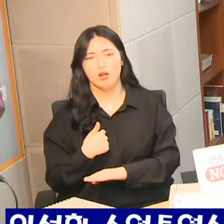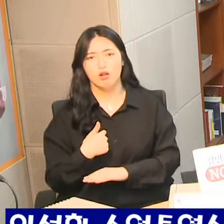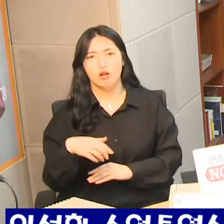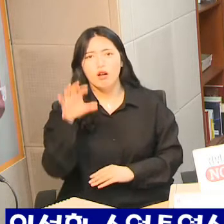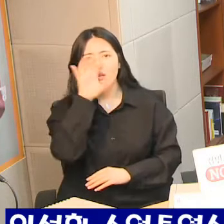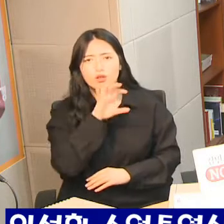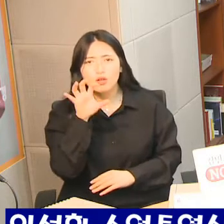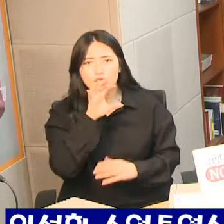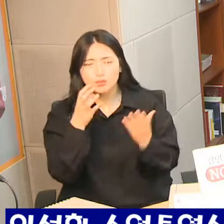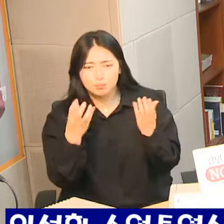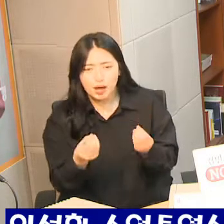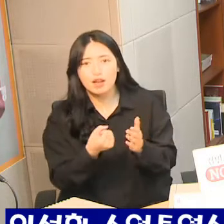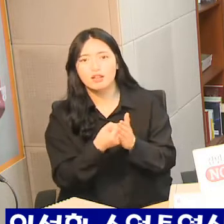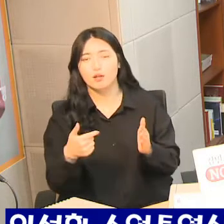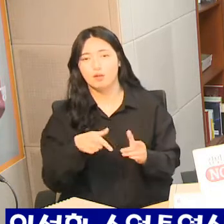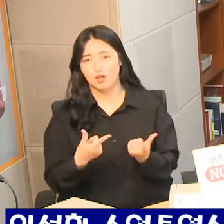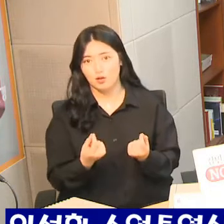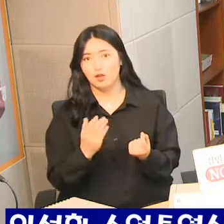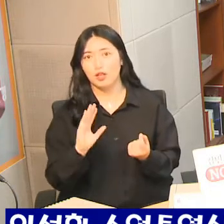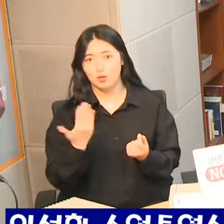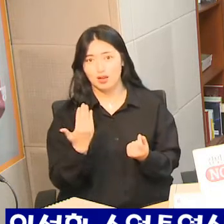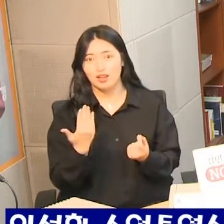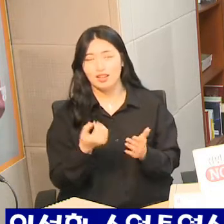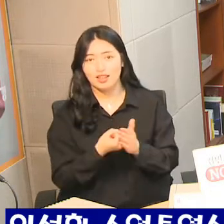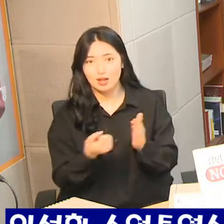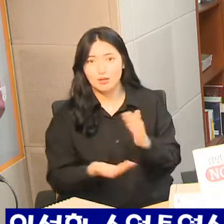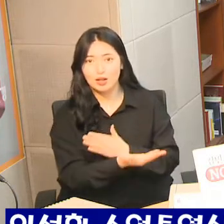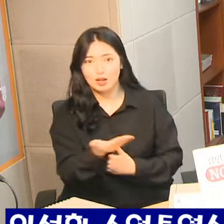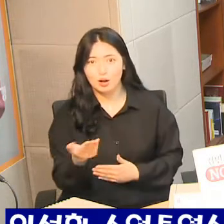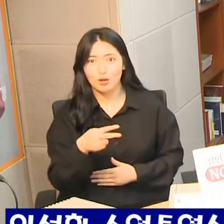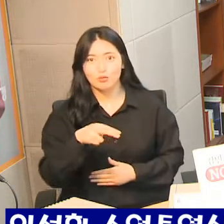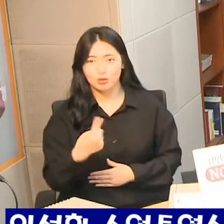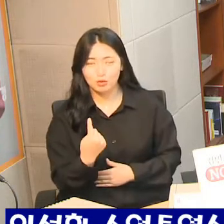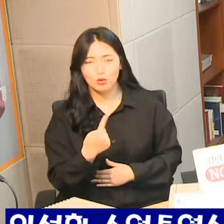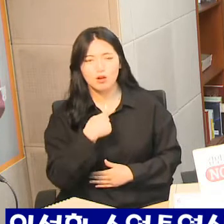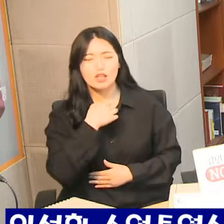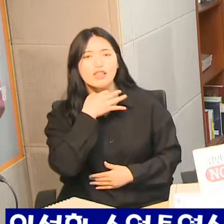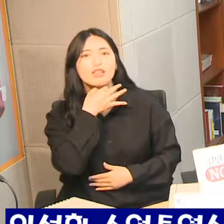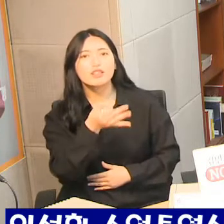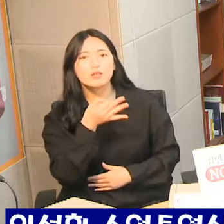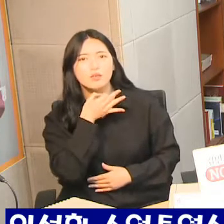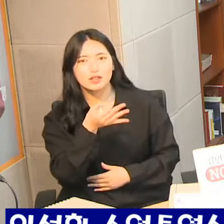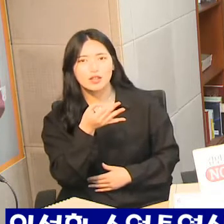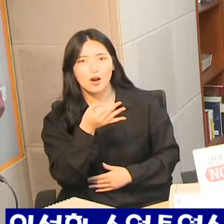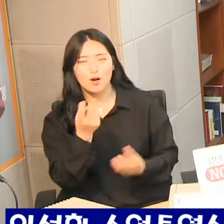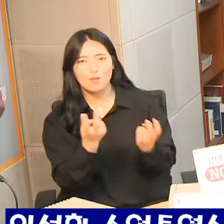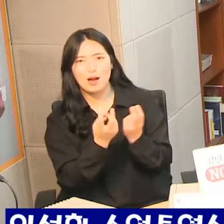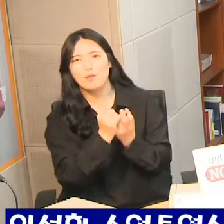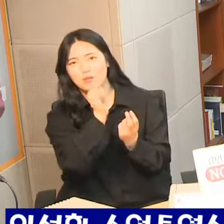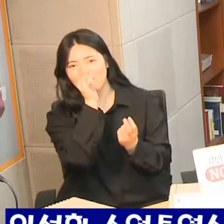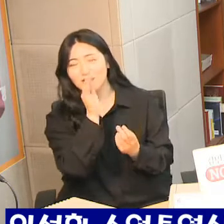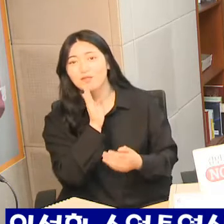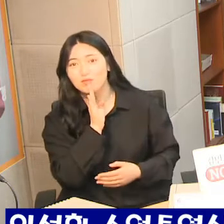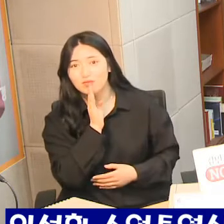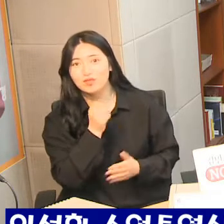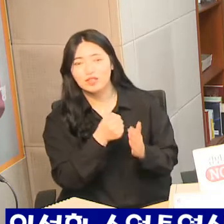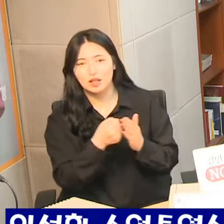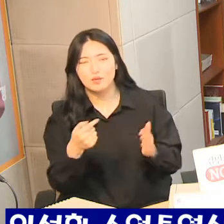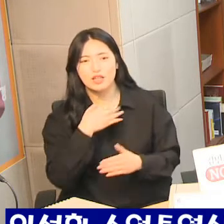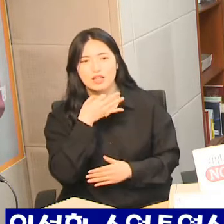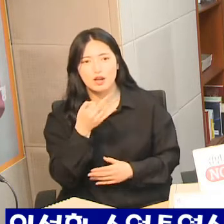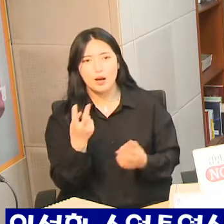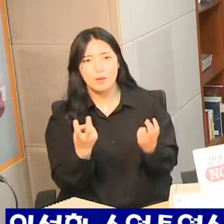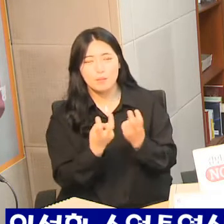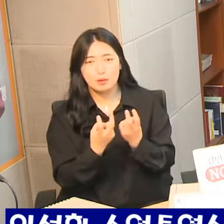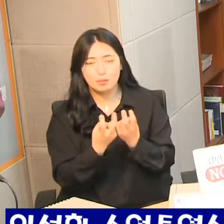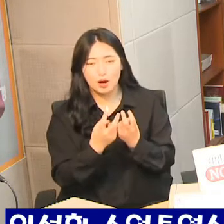수 했으니까 있어요. 이렇게 된 거죠. 그렇죠. 그러니까 여러분, 네, 다 그 음성 팁이 있어요. 그죠? 네. 목소리 또 발성 연습